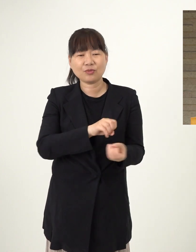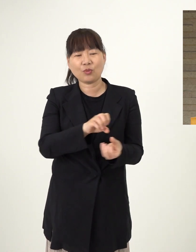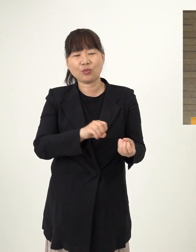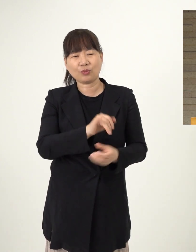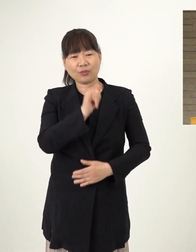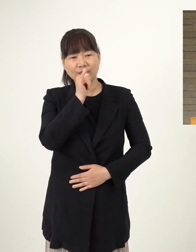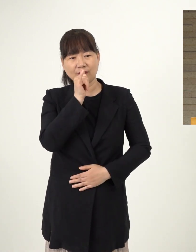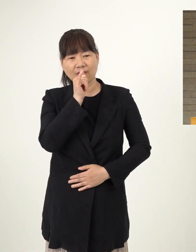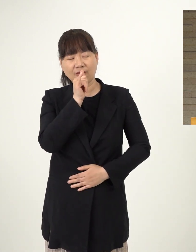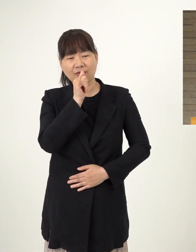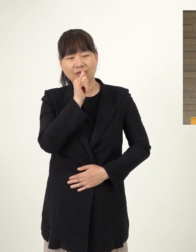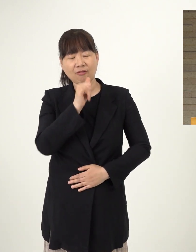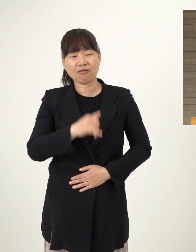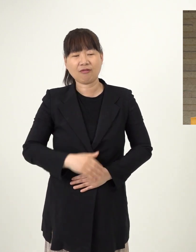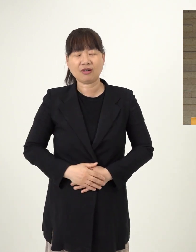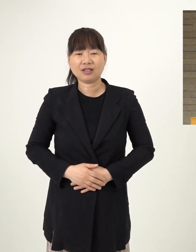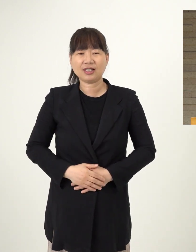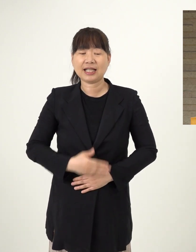일어났죠.